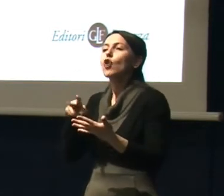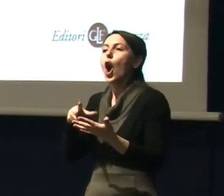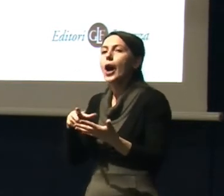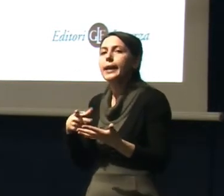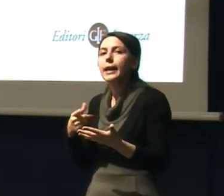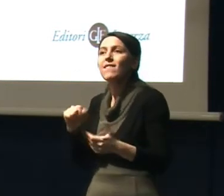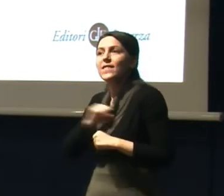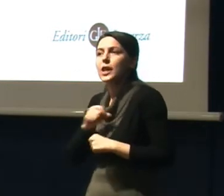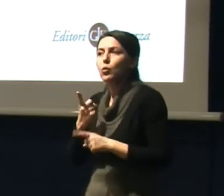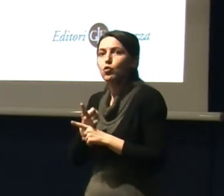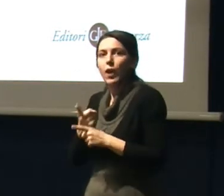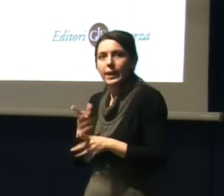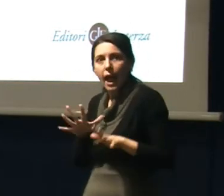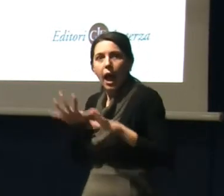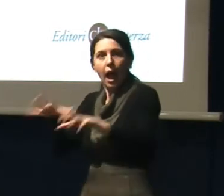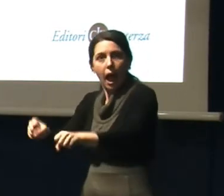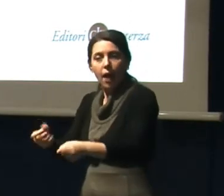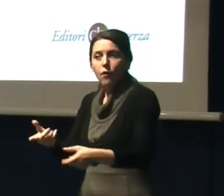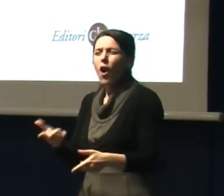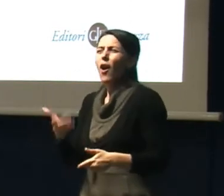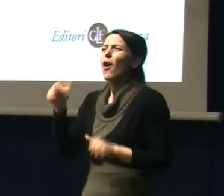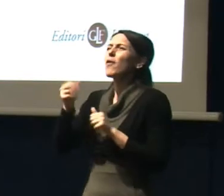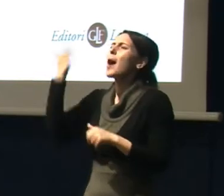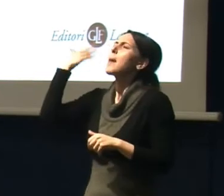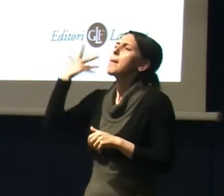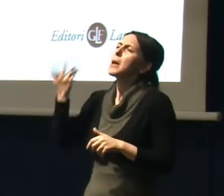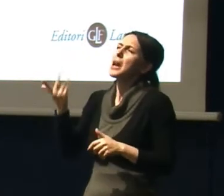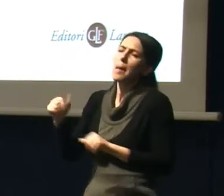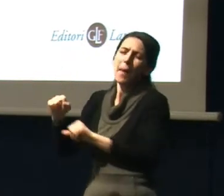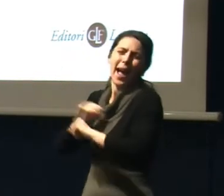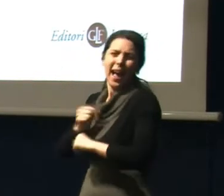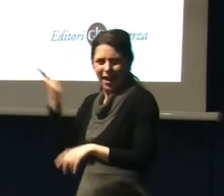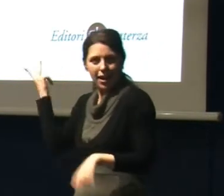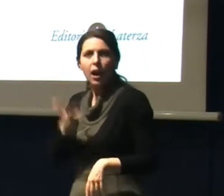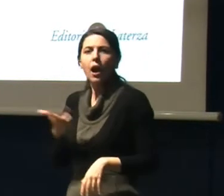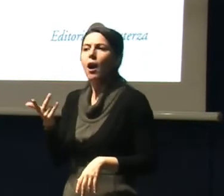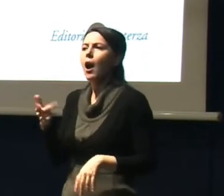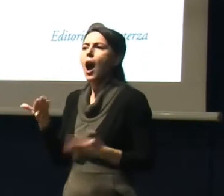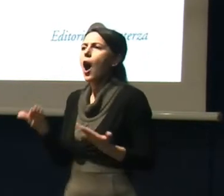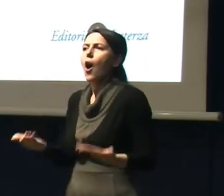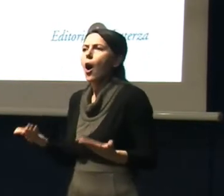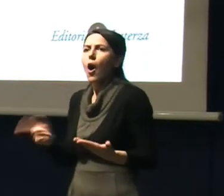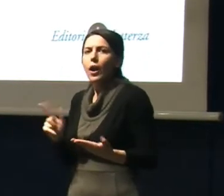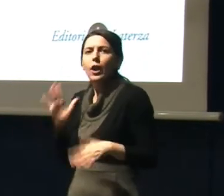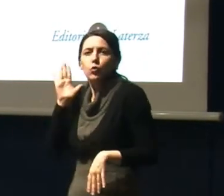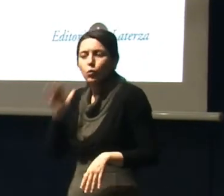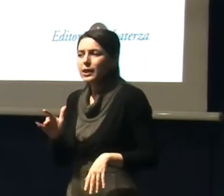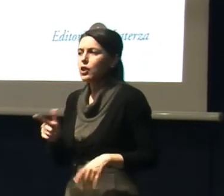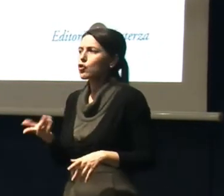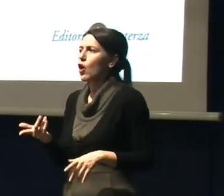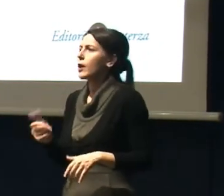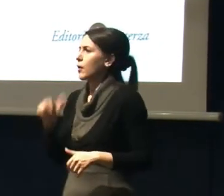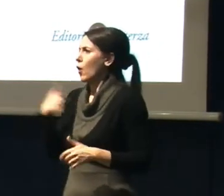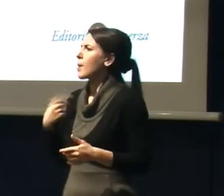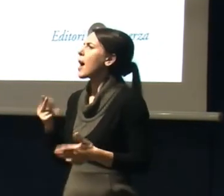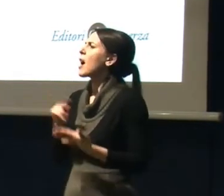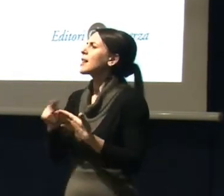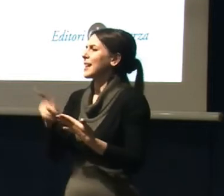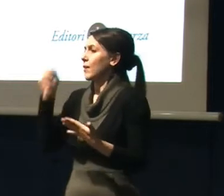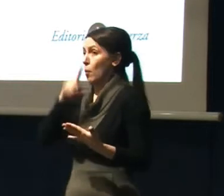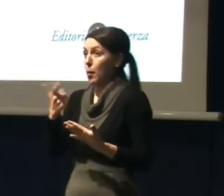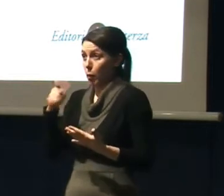più una cosa che dall'alto al basso si dà alle persone ma è una cosa che dobbiamo tutti i giorni quando scriviamo se scriviamo cavolate